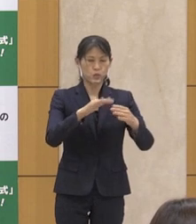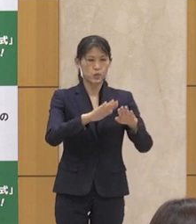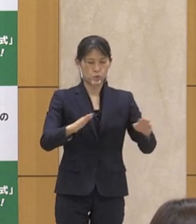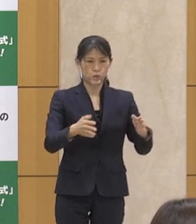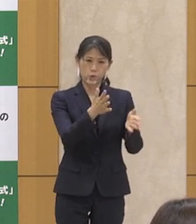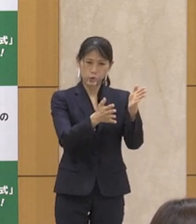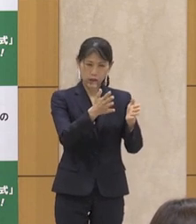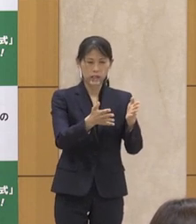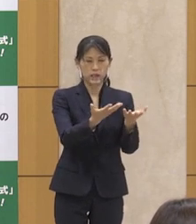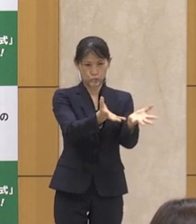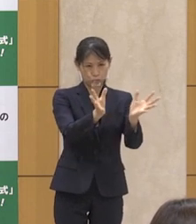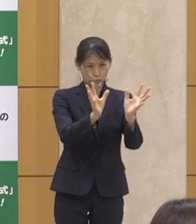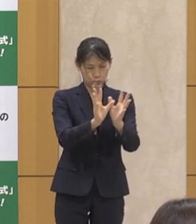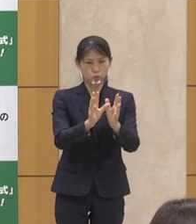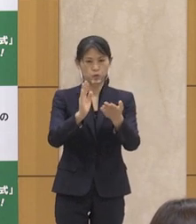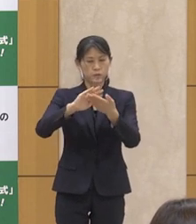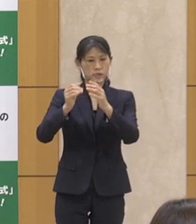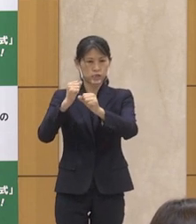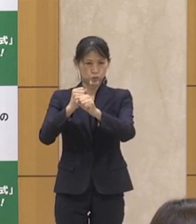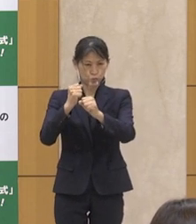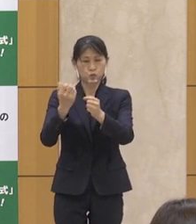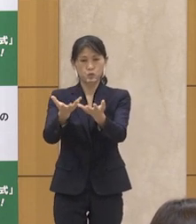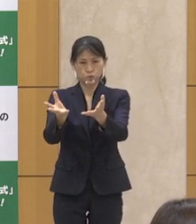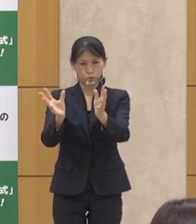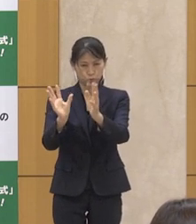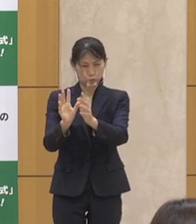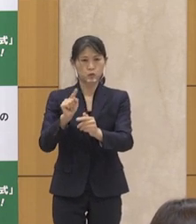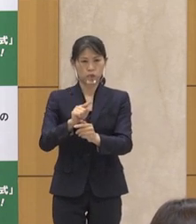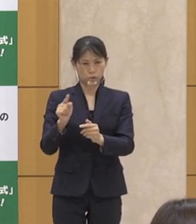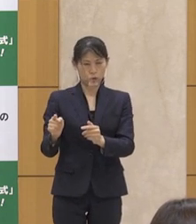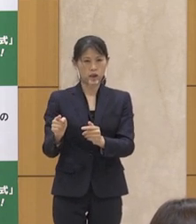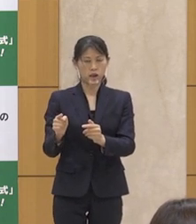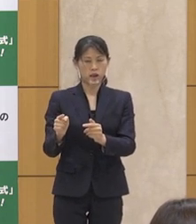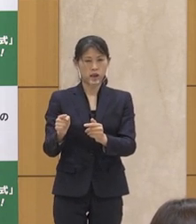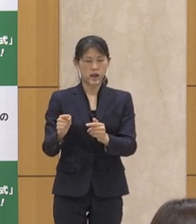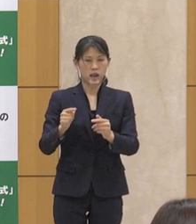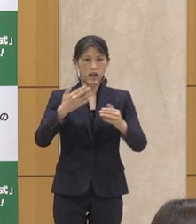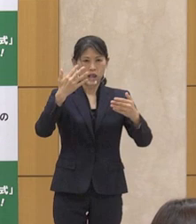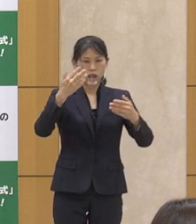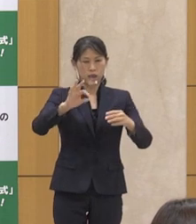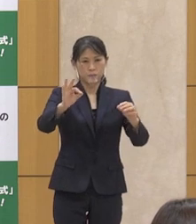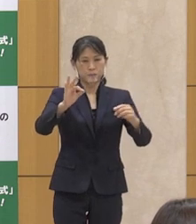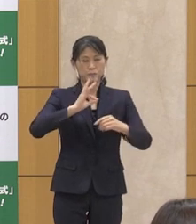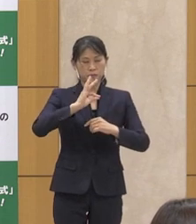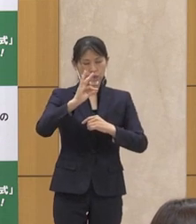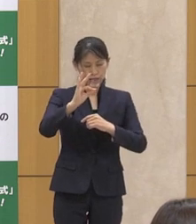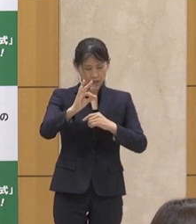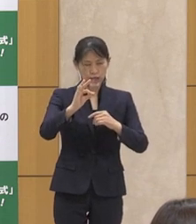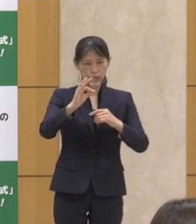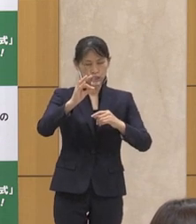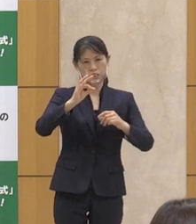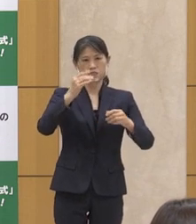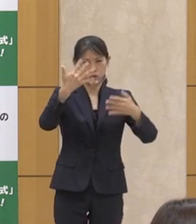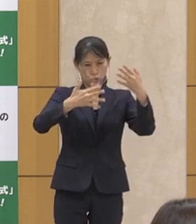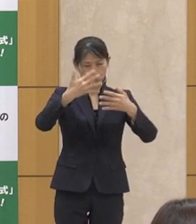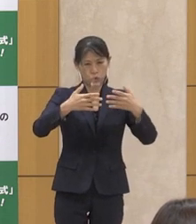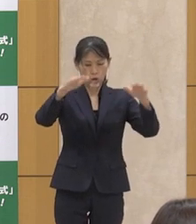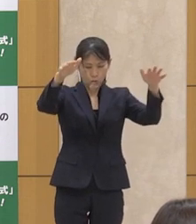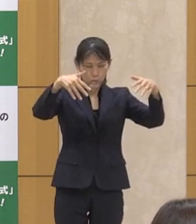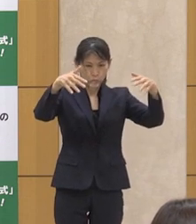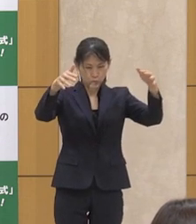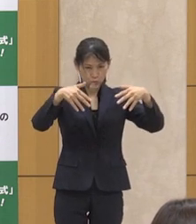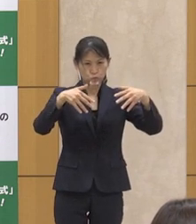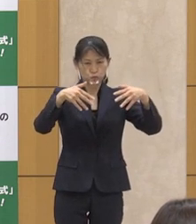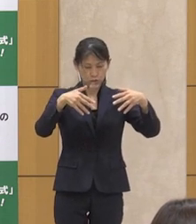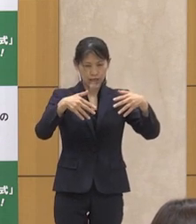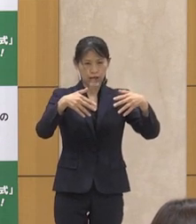など、地域で活動する団体などからメッセージ動画を募集し、県のホームページに専